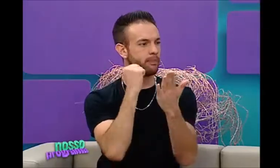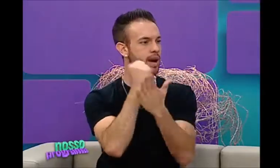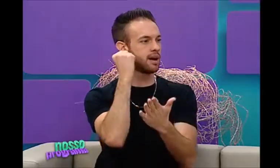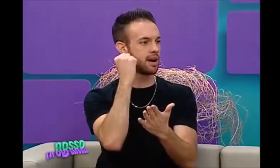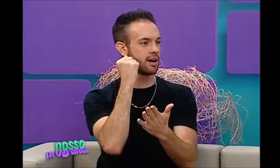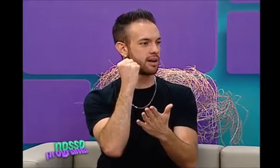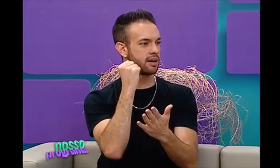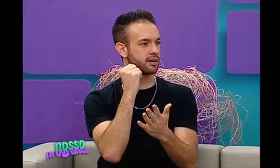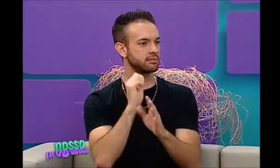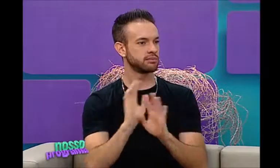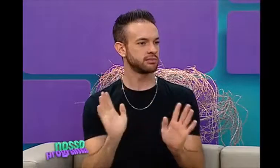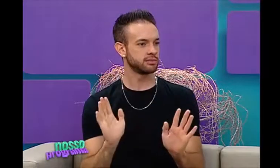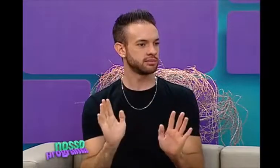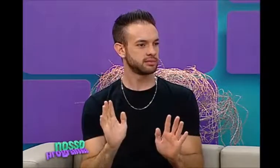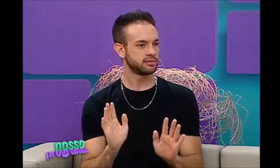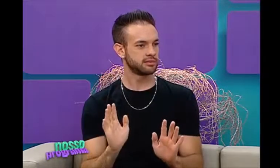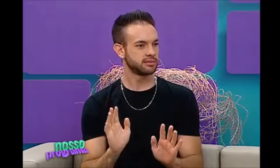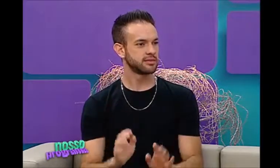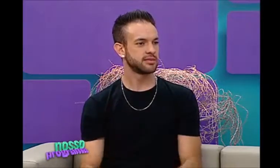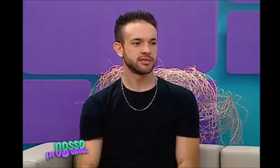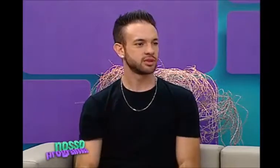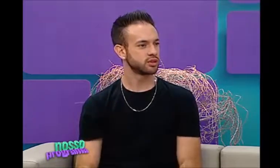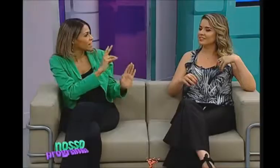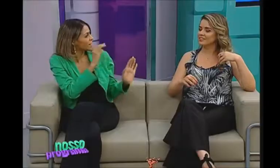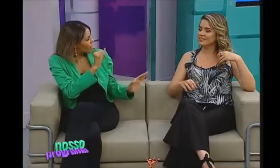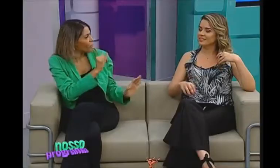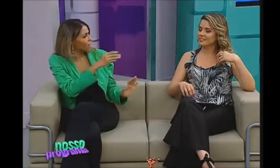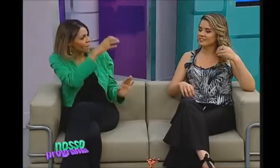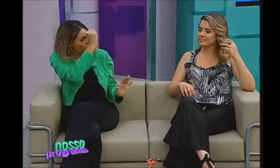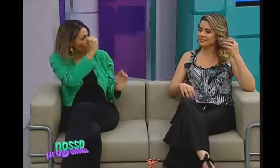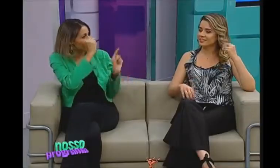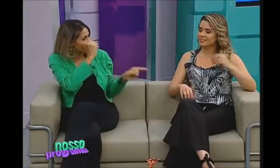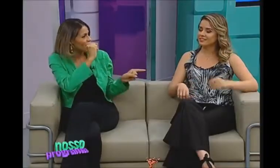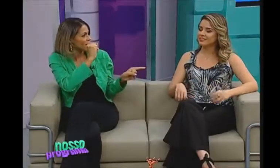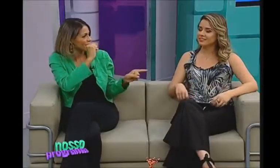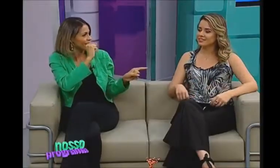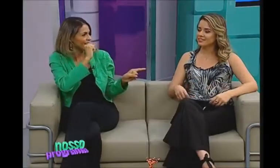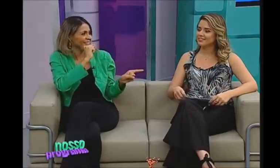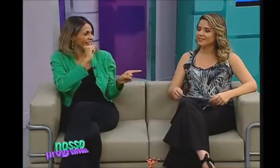É o teu sinal, porque é a tua marca. Ai, ele te viu assim, então ele decorou que você é assim.